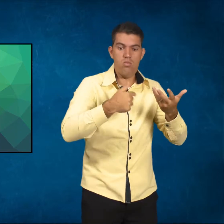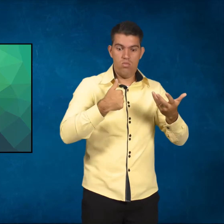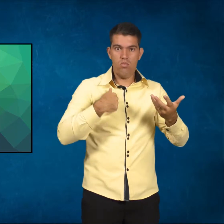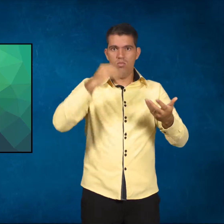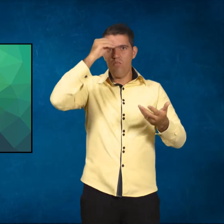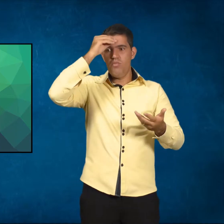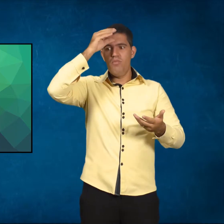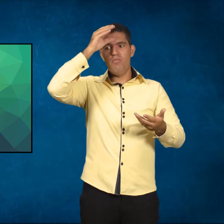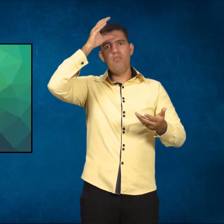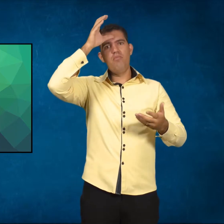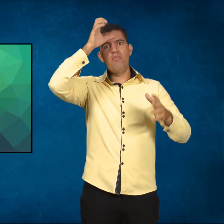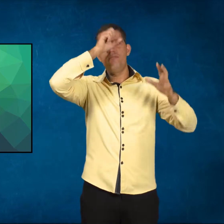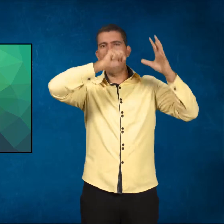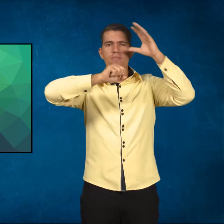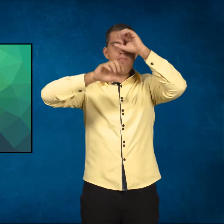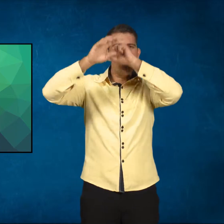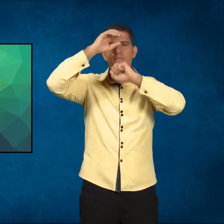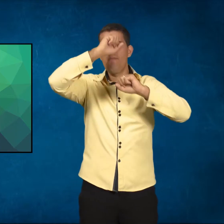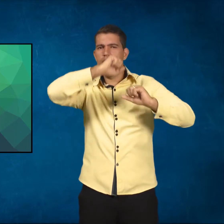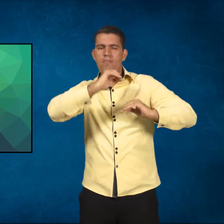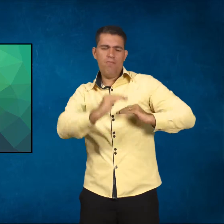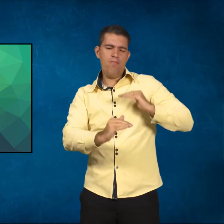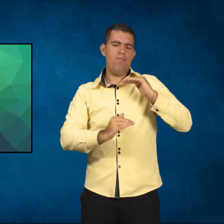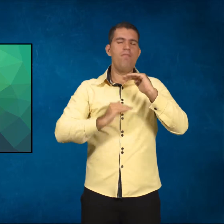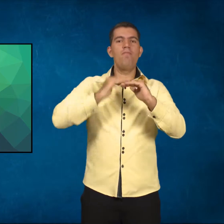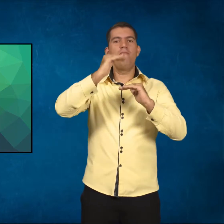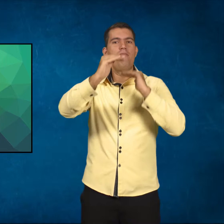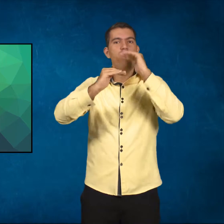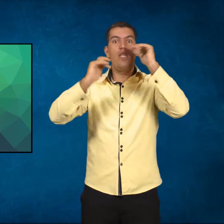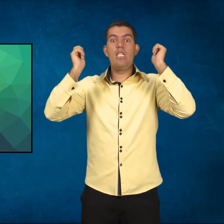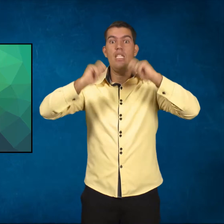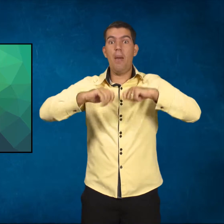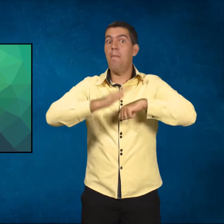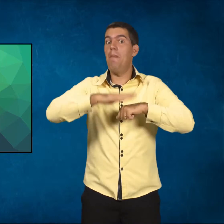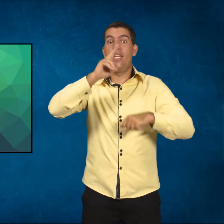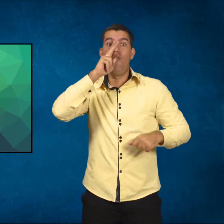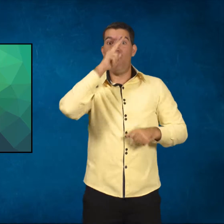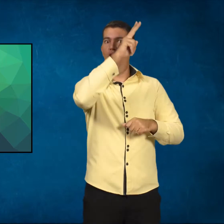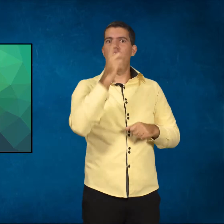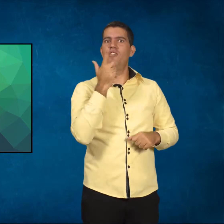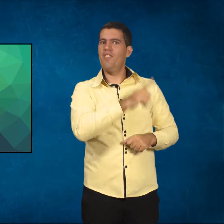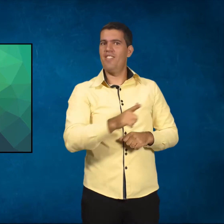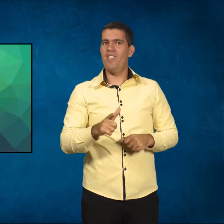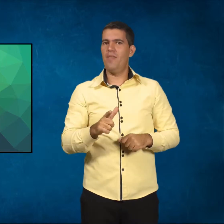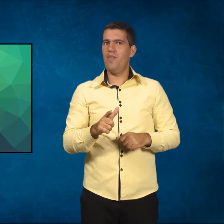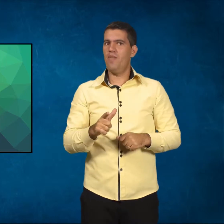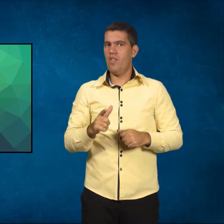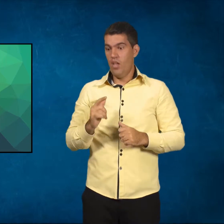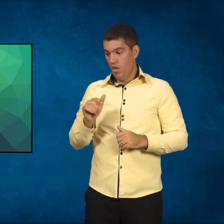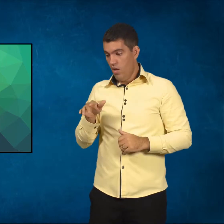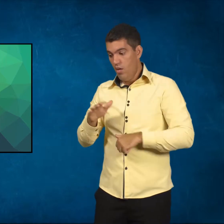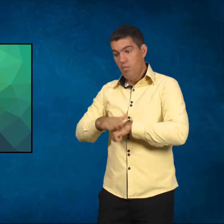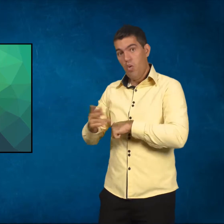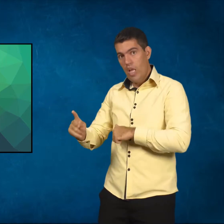se desenvolvendo mais e se potencializando. O processo de desenvolvimento da criança,